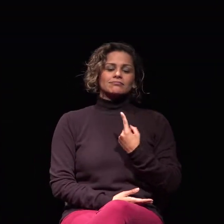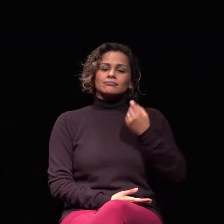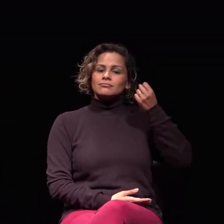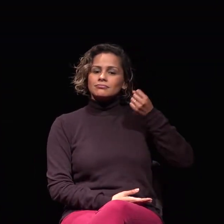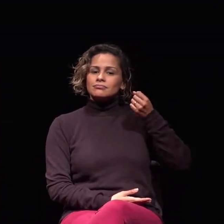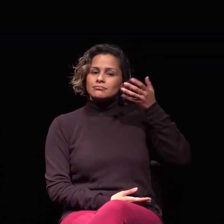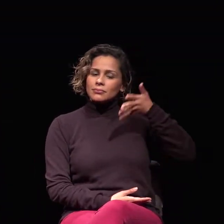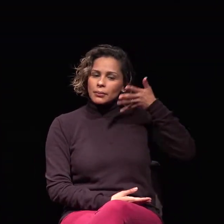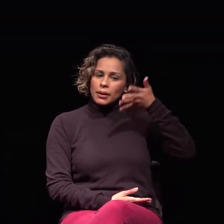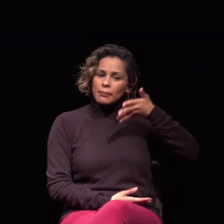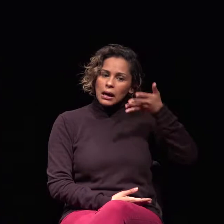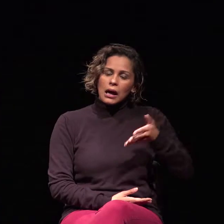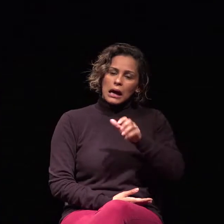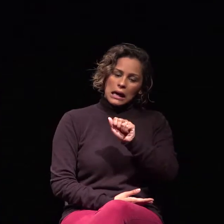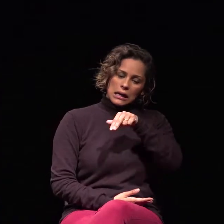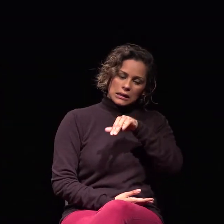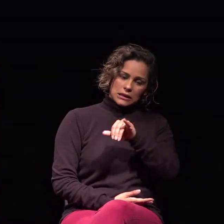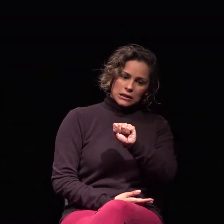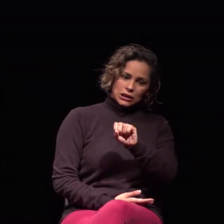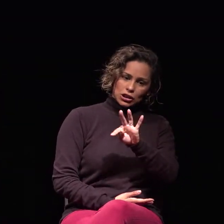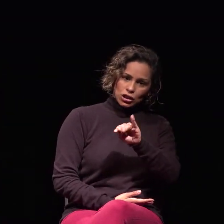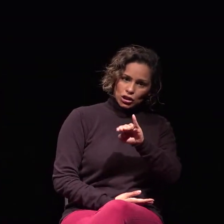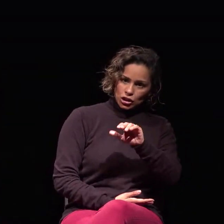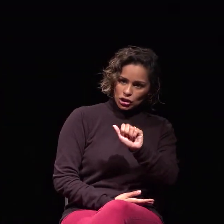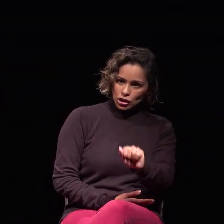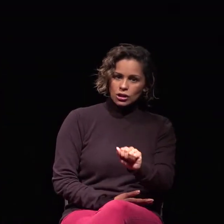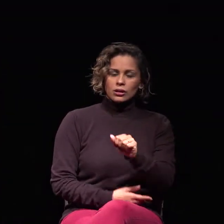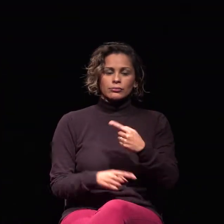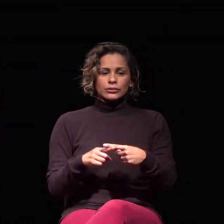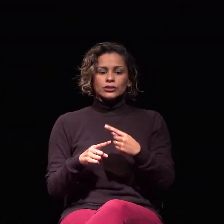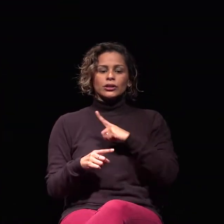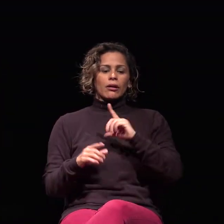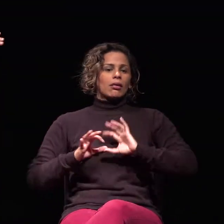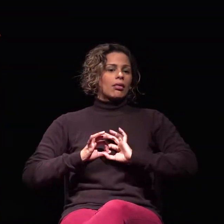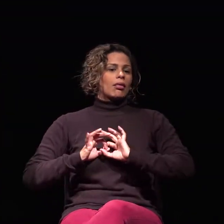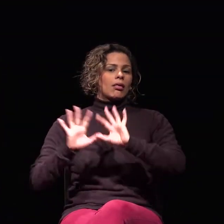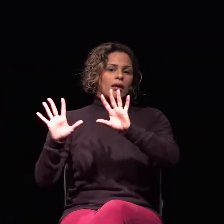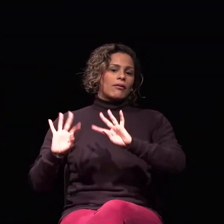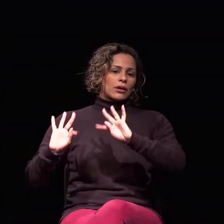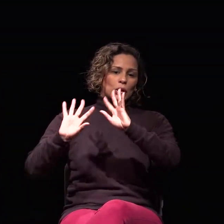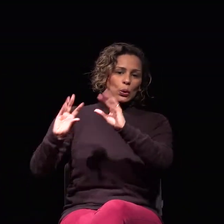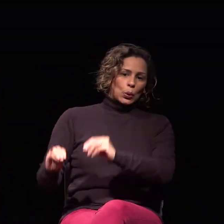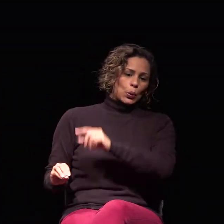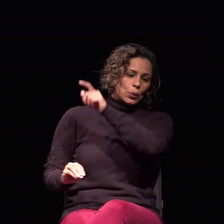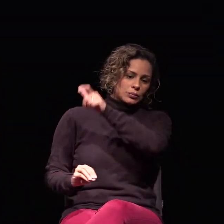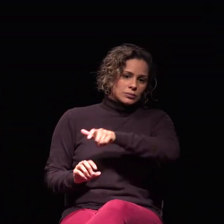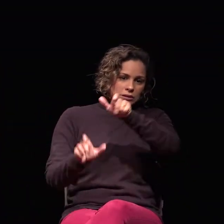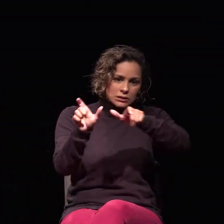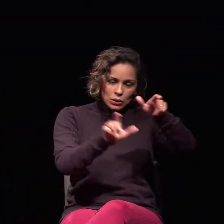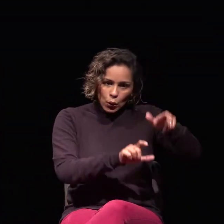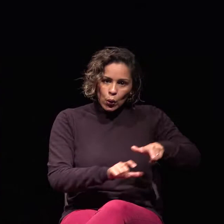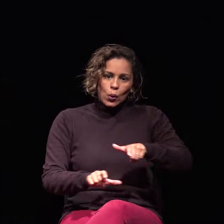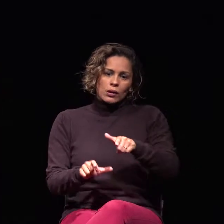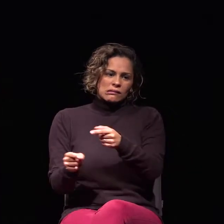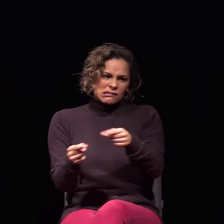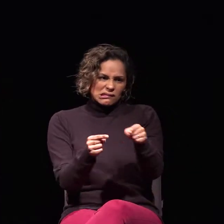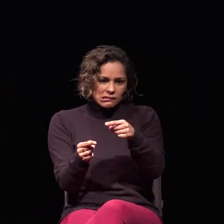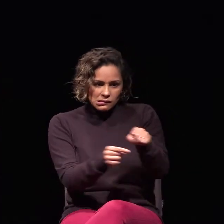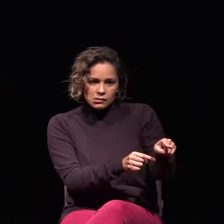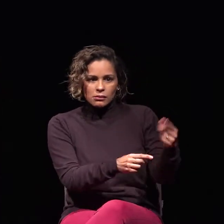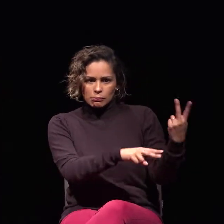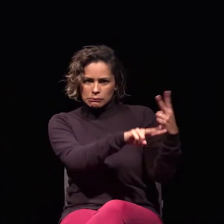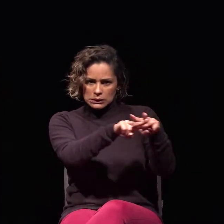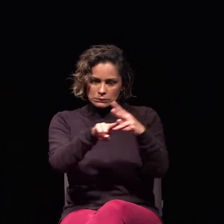gente lutava pela anistia ampla, geral e restrita para todas as pessoas perseguidas, presas